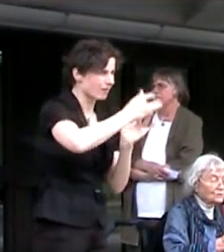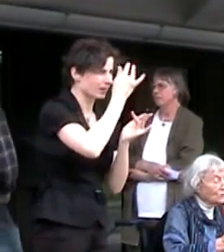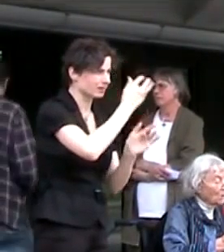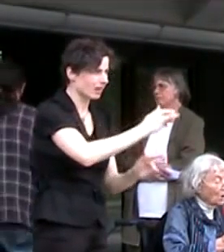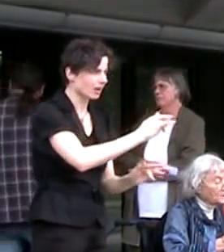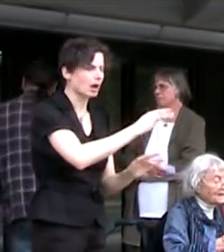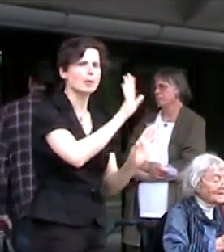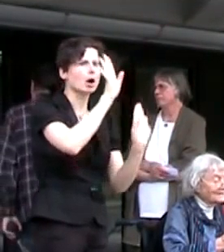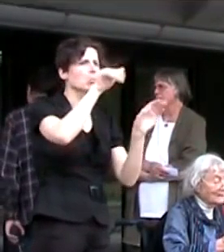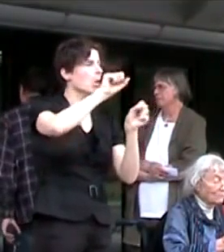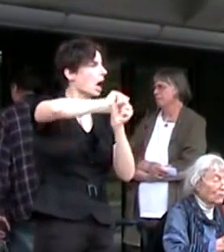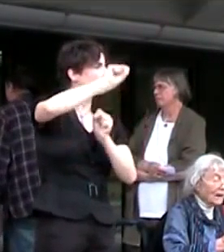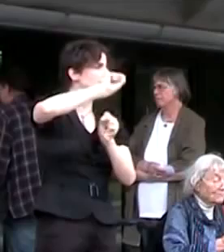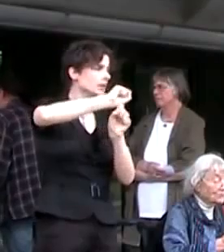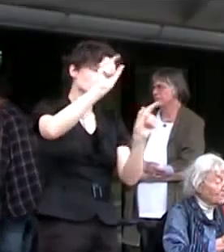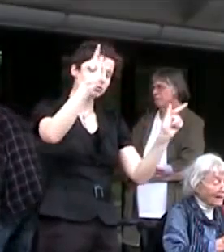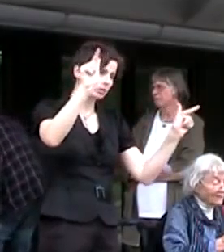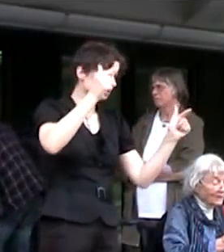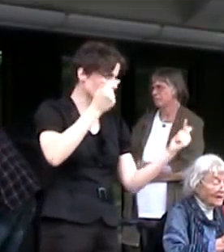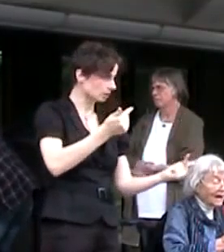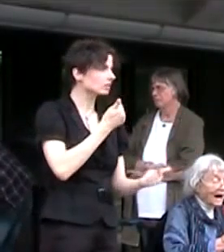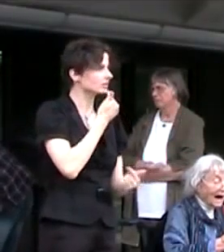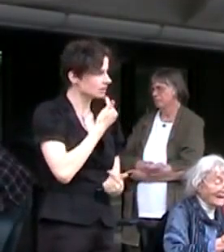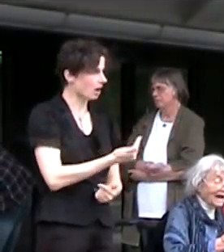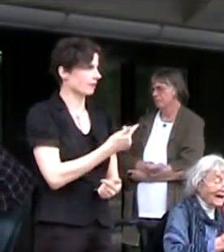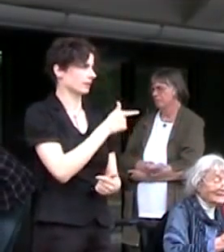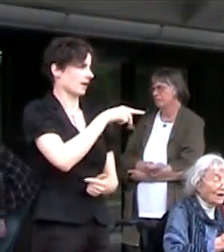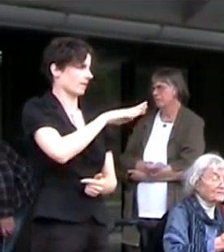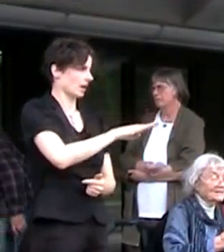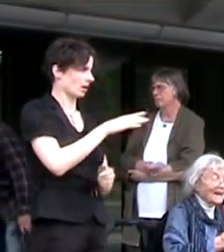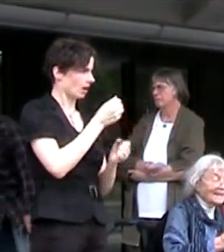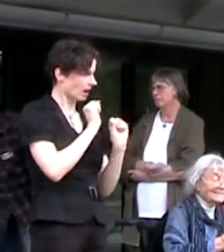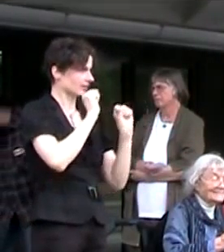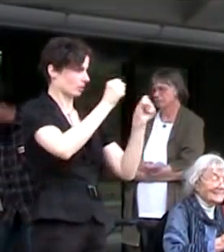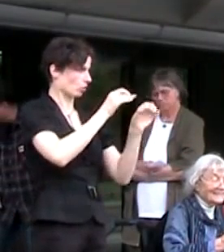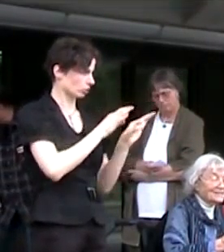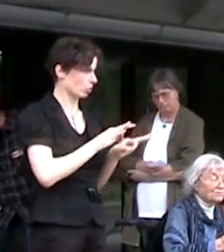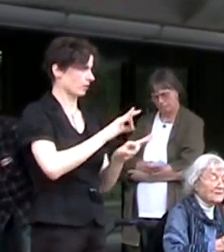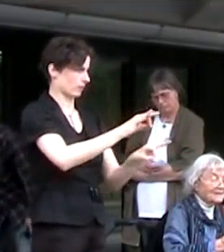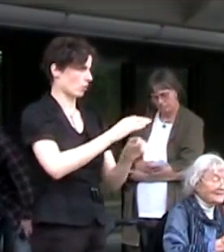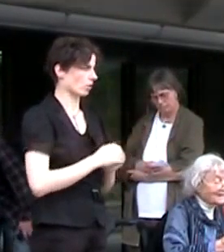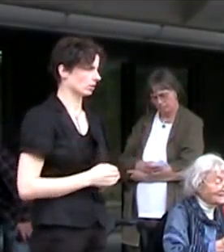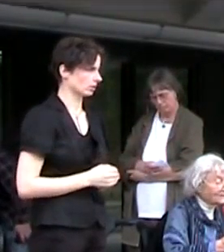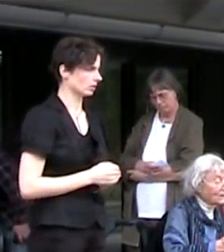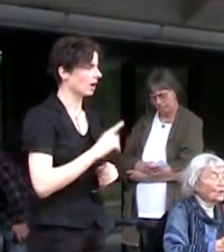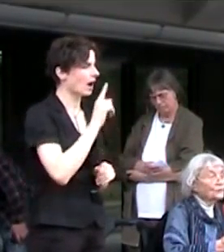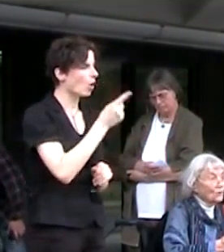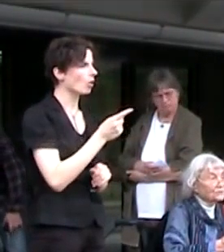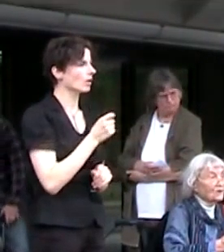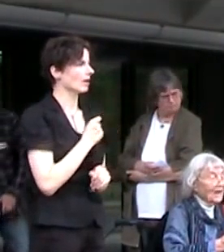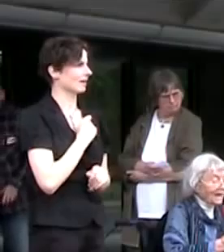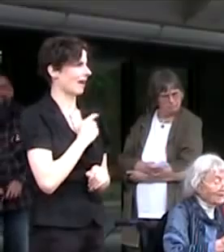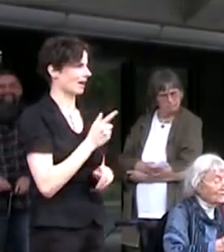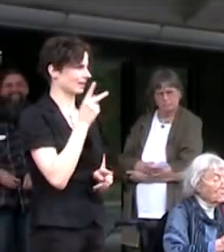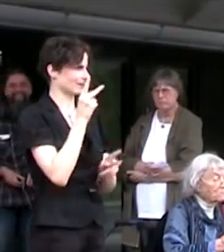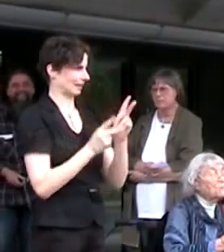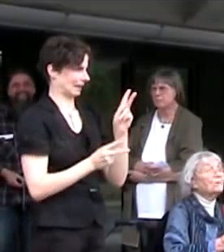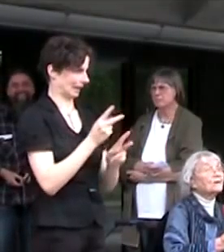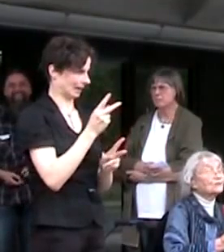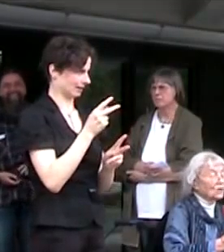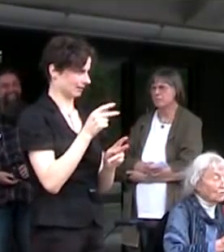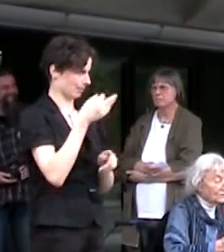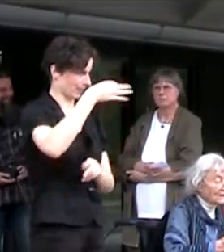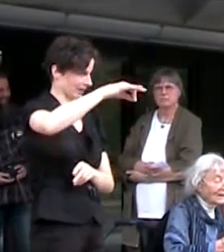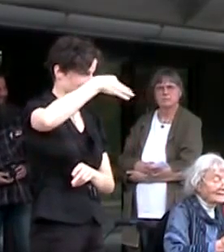Einwendungen zum Euthanasieprogramm zu machen. Alle hatten auf den Reichsgerichtspräsidenten Dr. Erwin